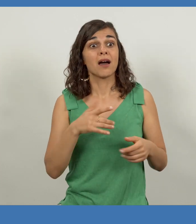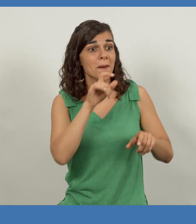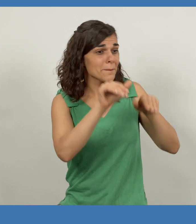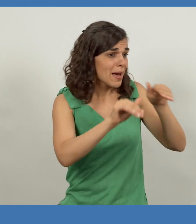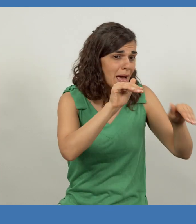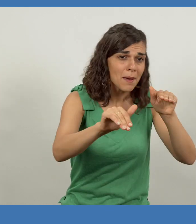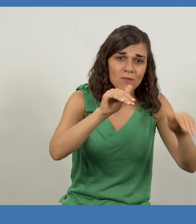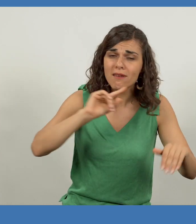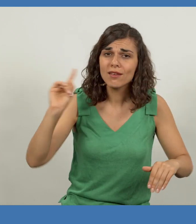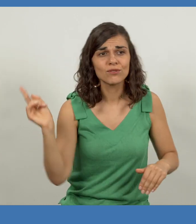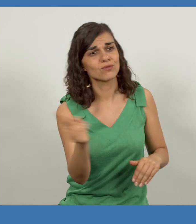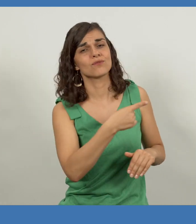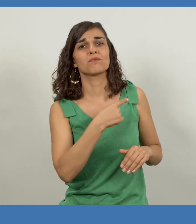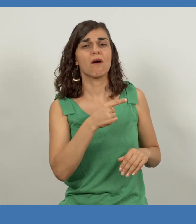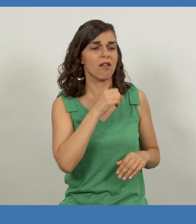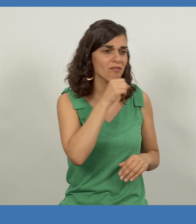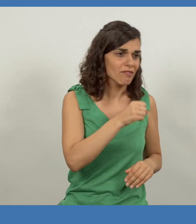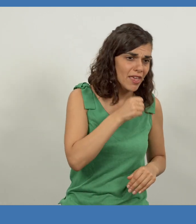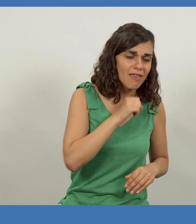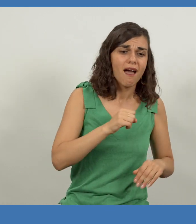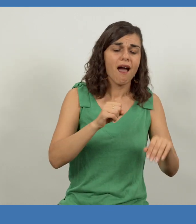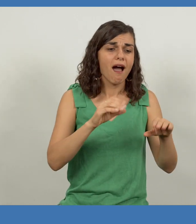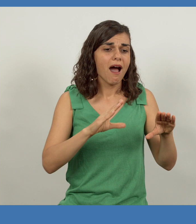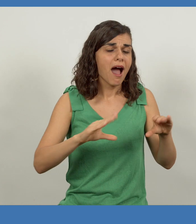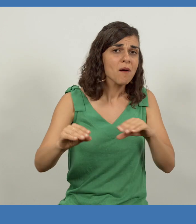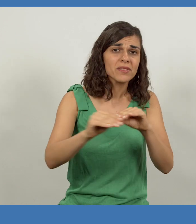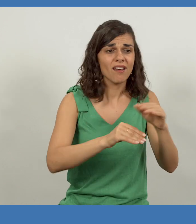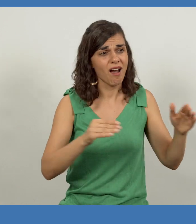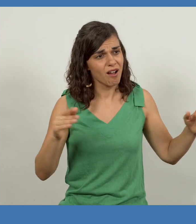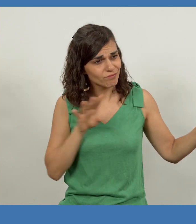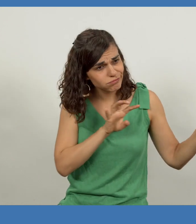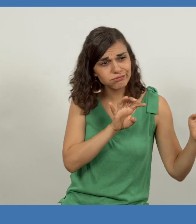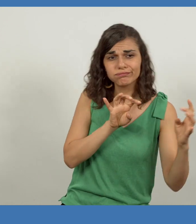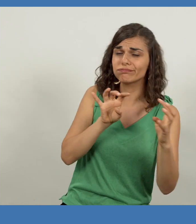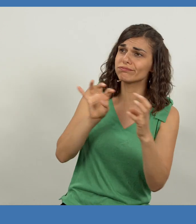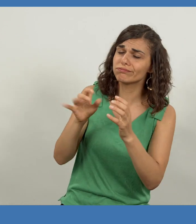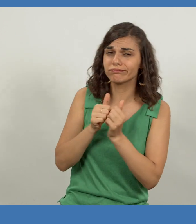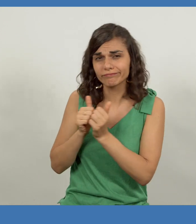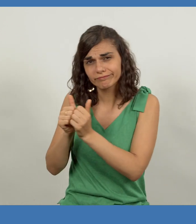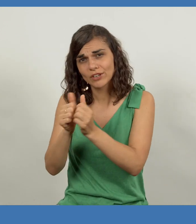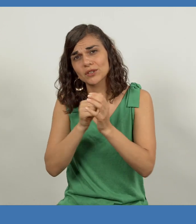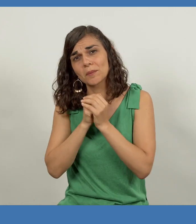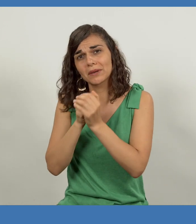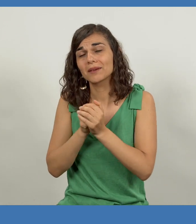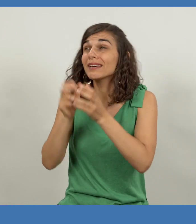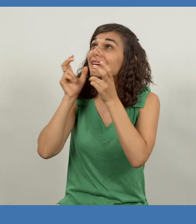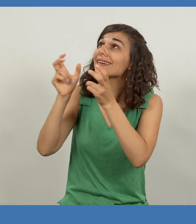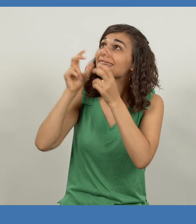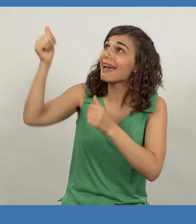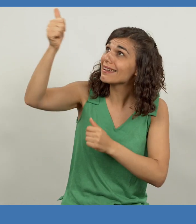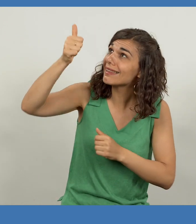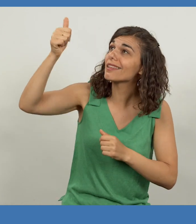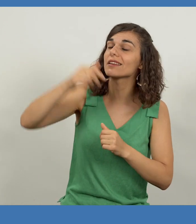vieillards, tous les habitants du pays, dans la maison de l'Éternel votre Dieu, et criez à l'Éternel. »